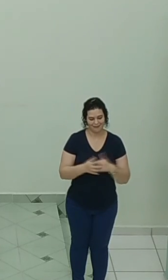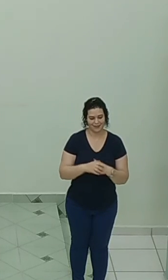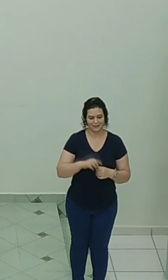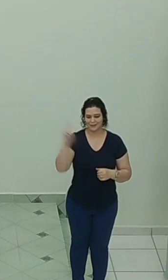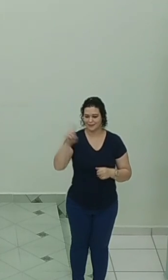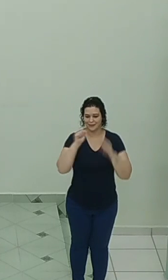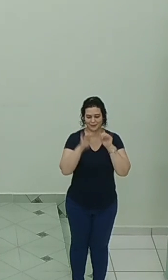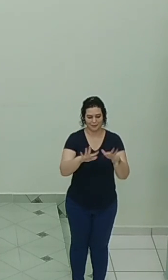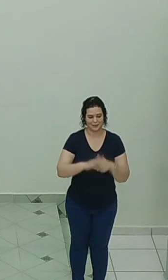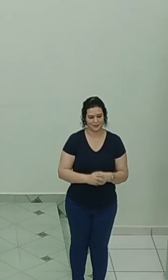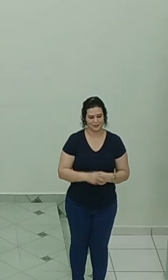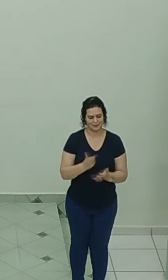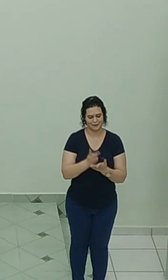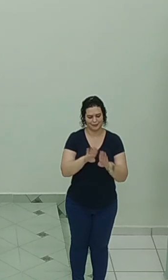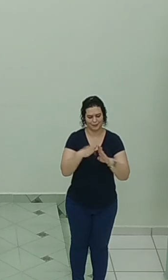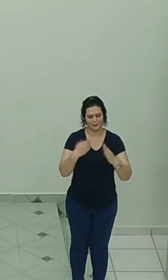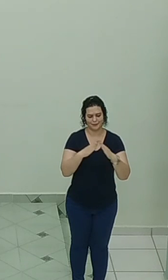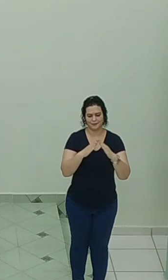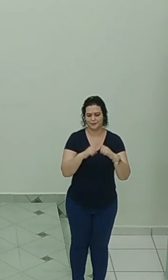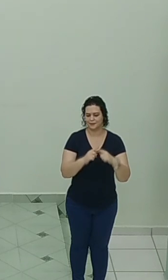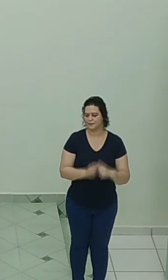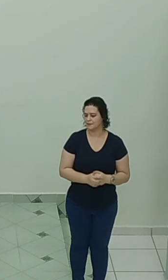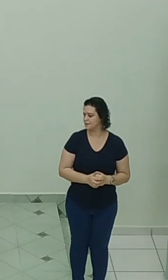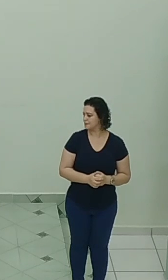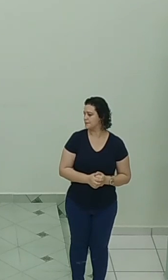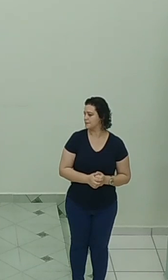abençoe. Irmãos,